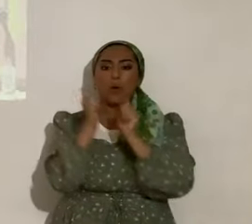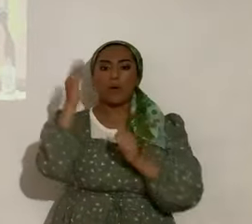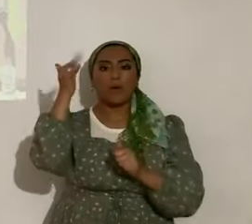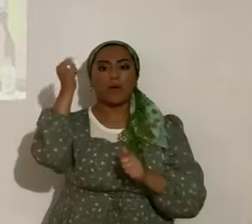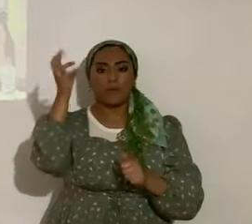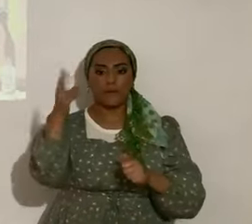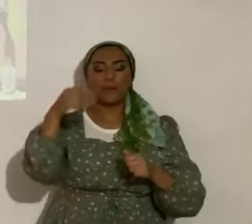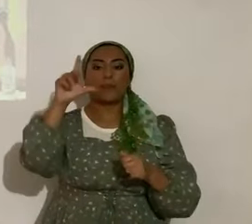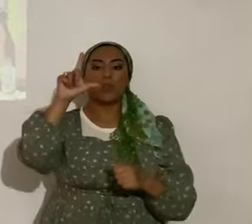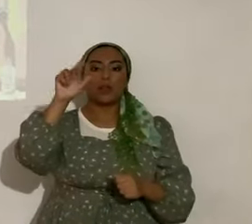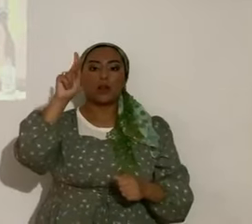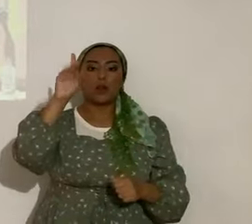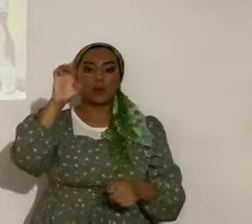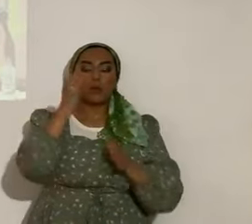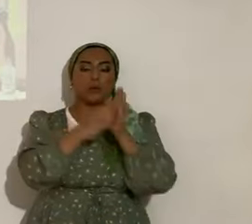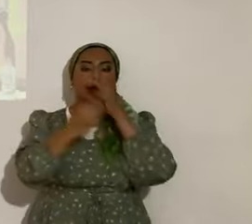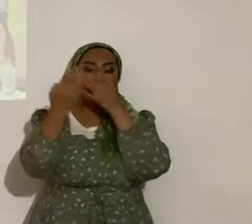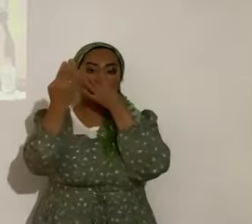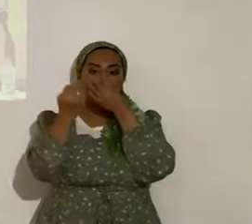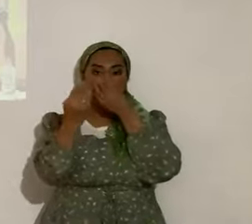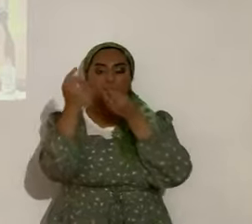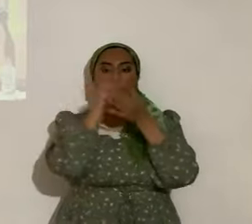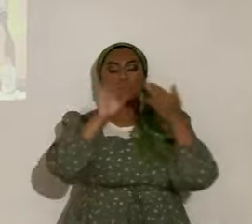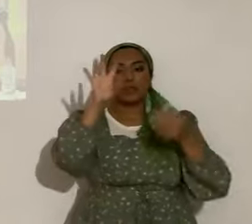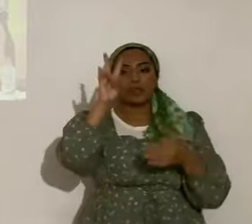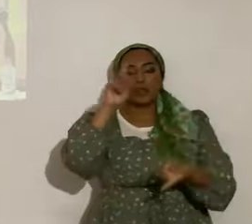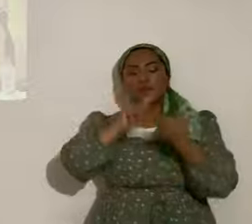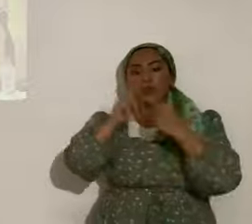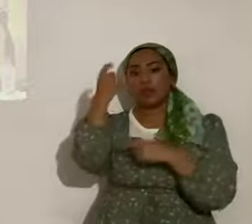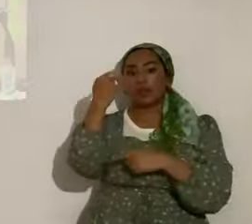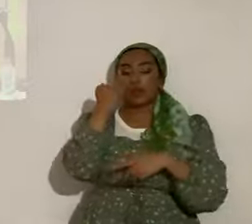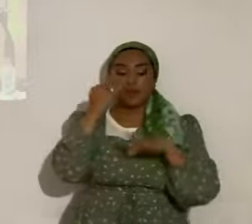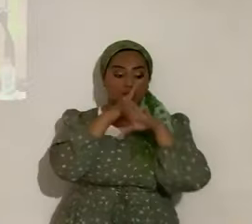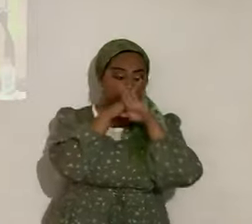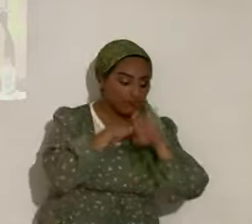En Lucas 14, anoten la cita, versos 7 al 11,